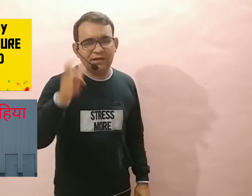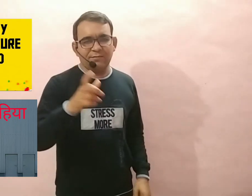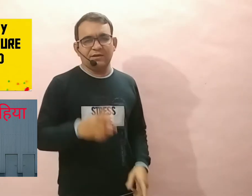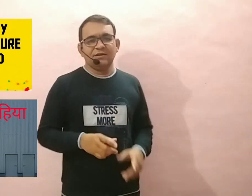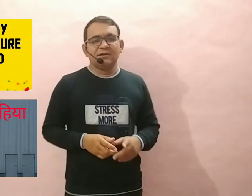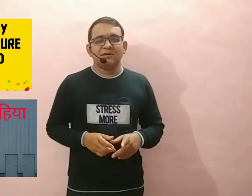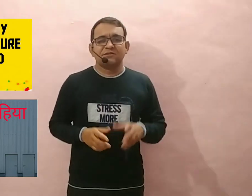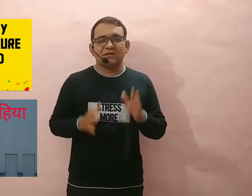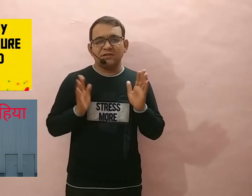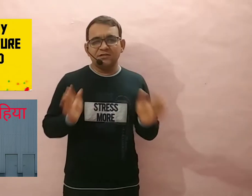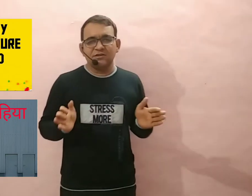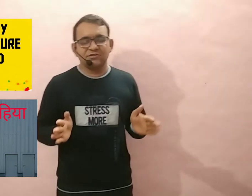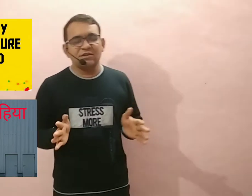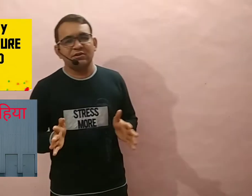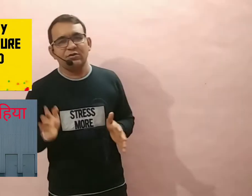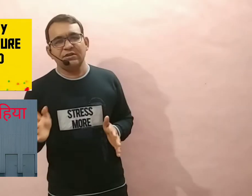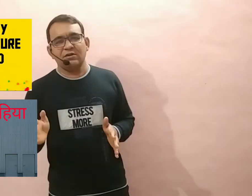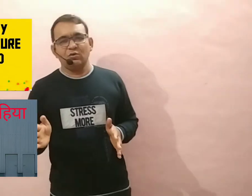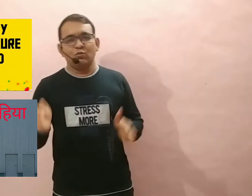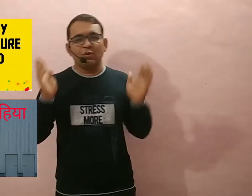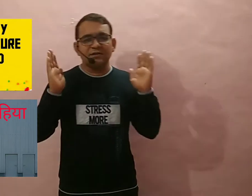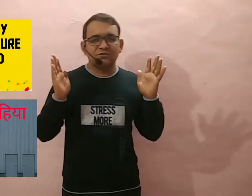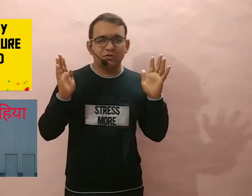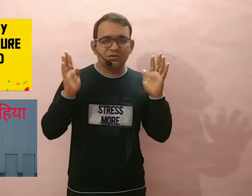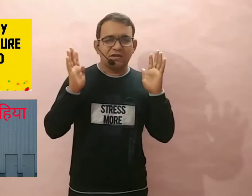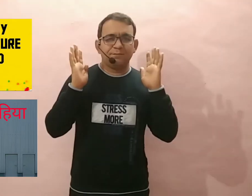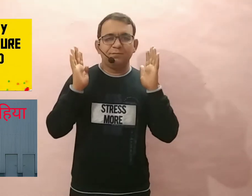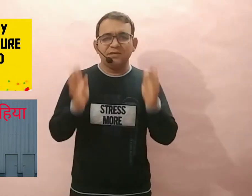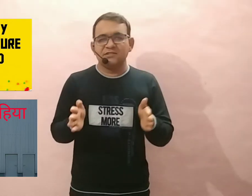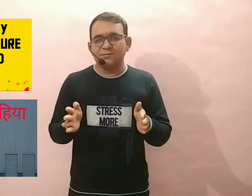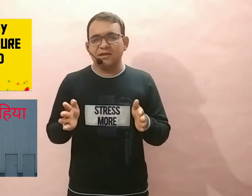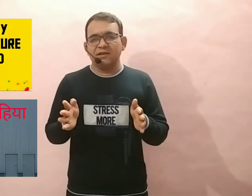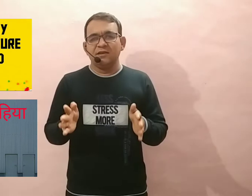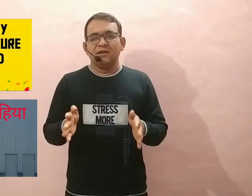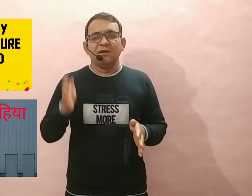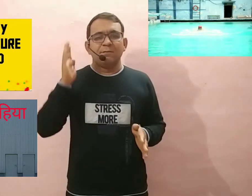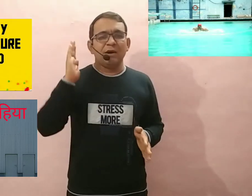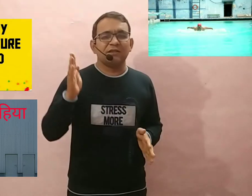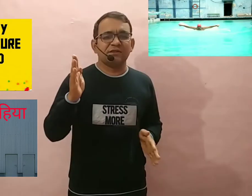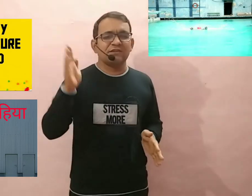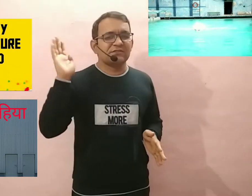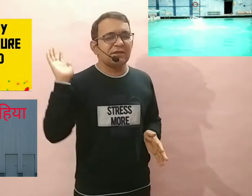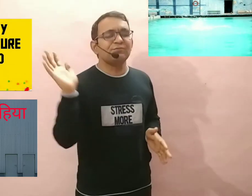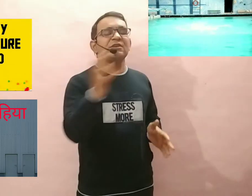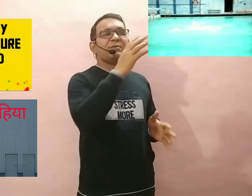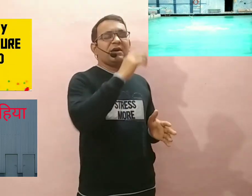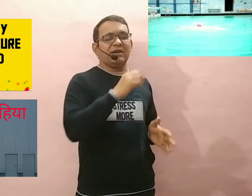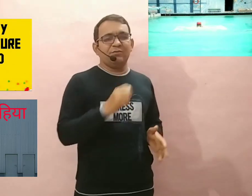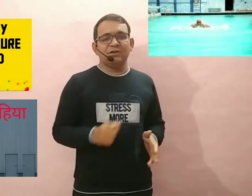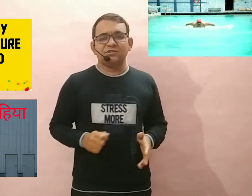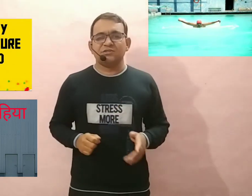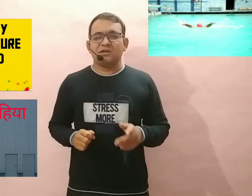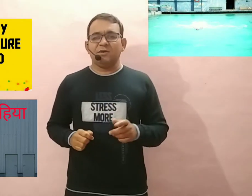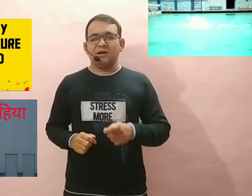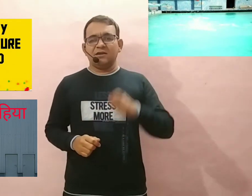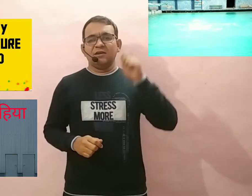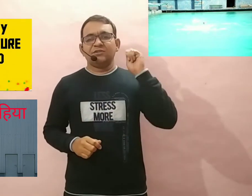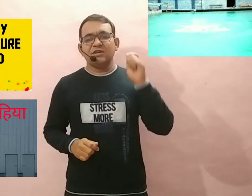में। सत्येंद्र सिंह लोहिया को वर्ष 2020 में भारत का सबसे बड़ा एडवेंचर्स अवार्ड